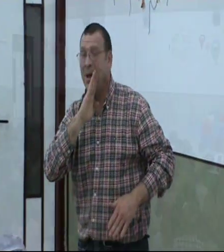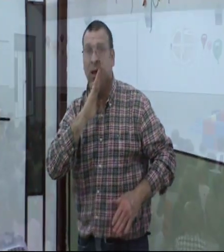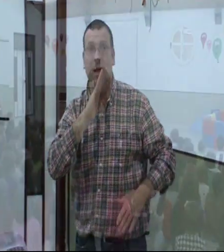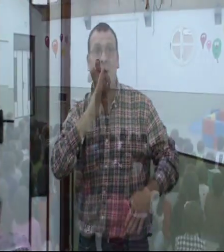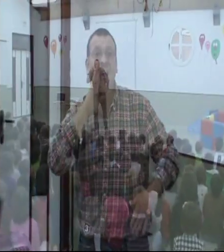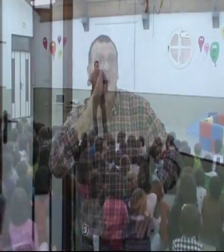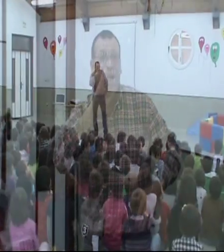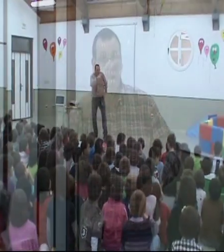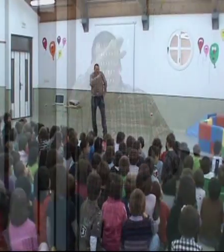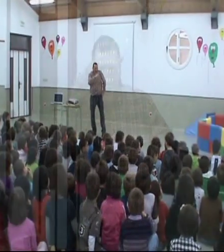munduan barrena,